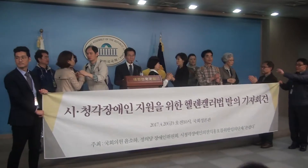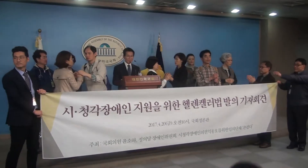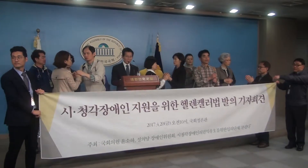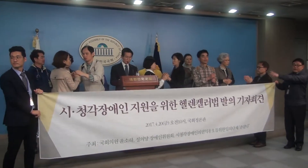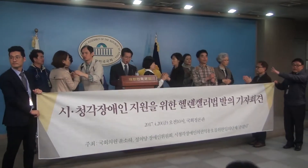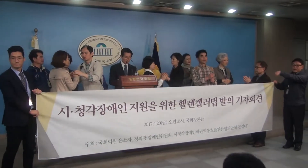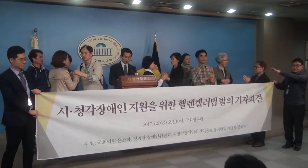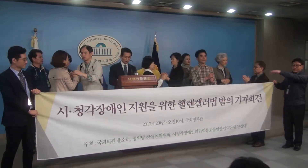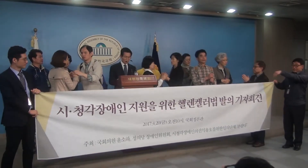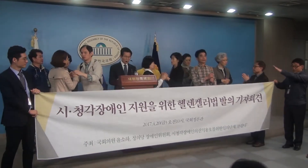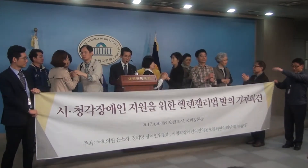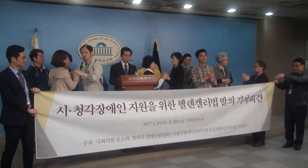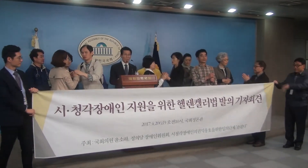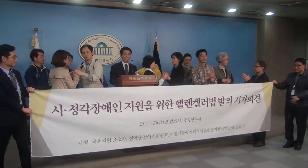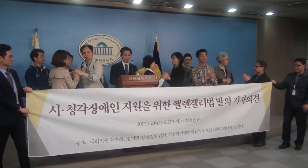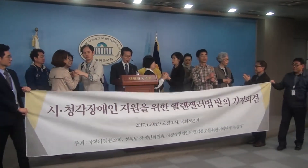네.